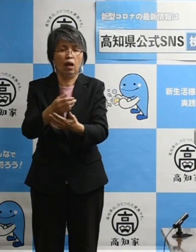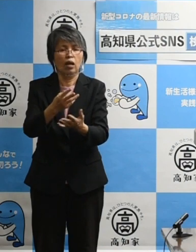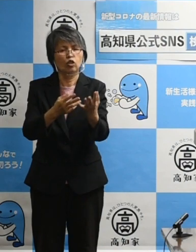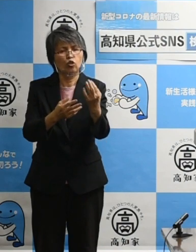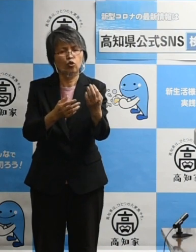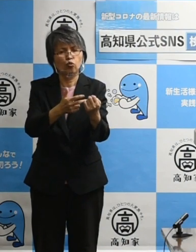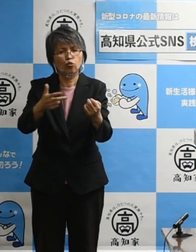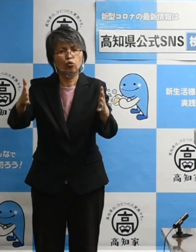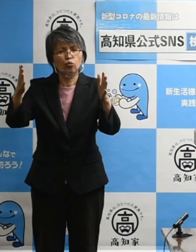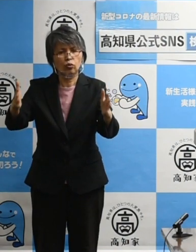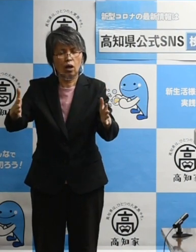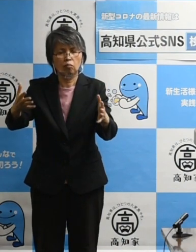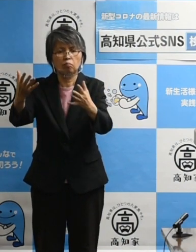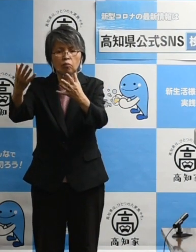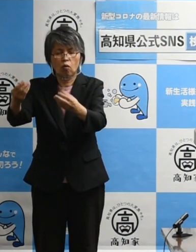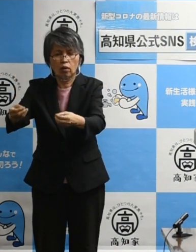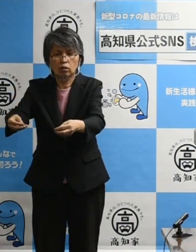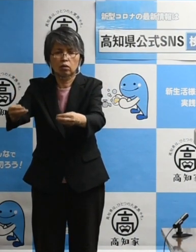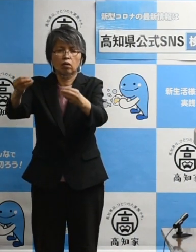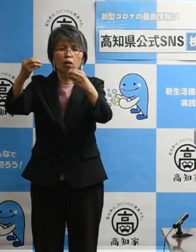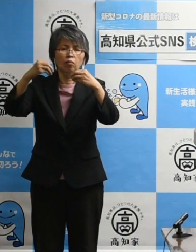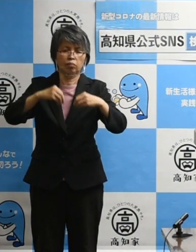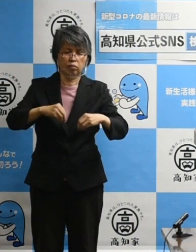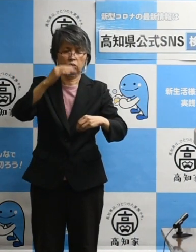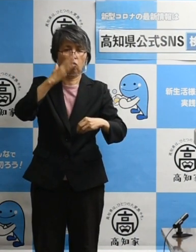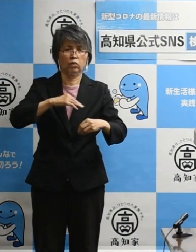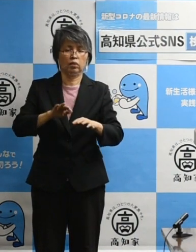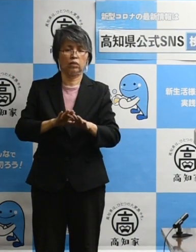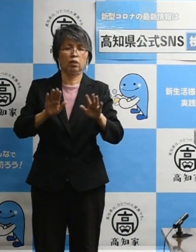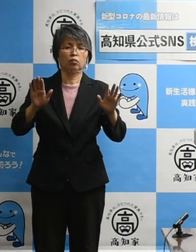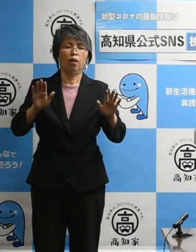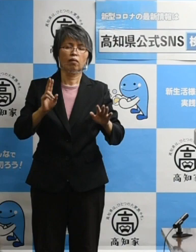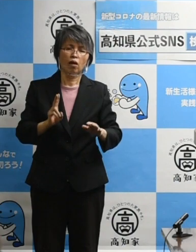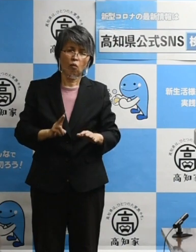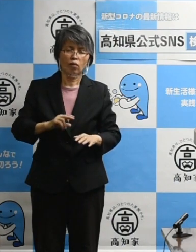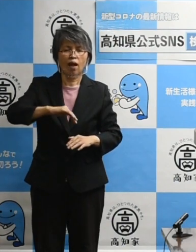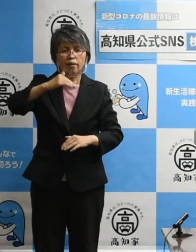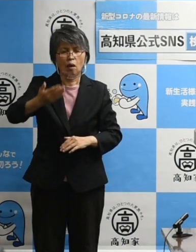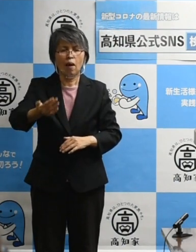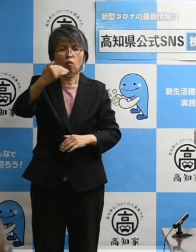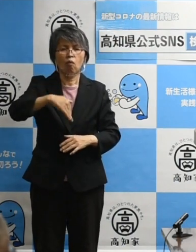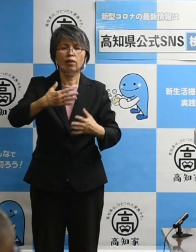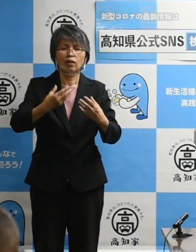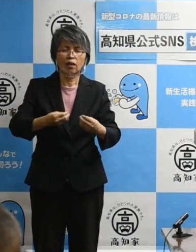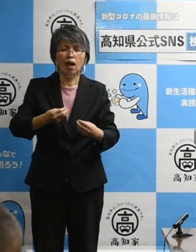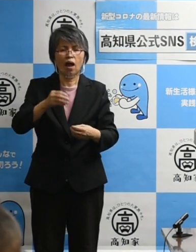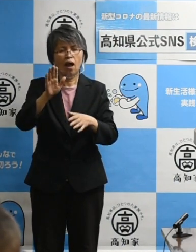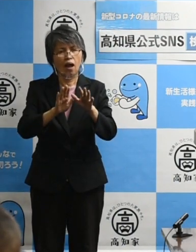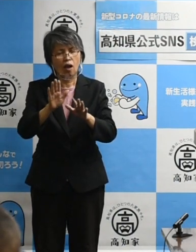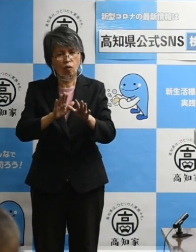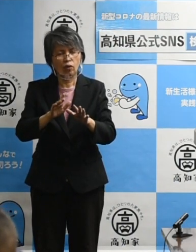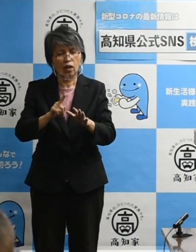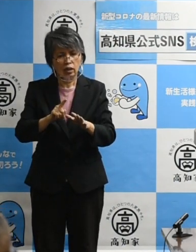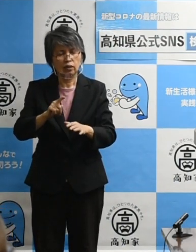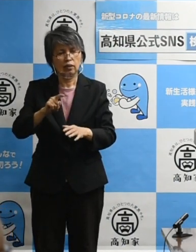時間差を置いて四国山脈を越えて高知に襲ってきたというふうに捉えるという構図が当たっ